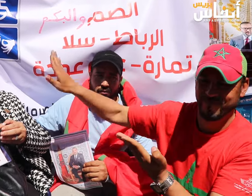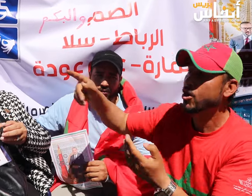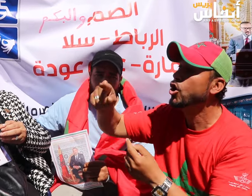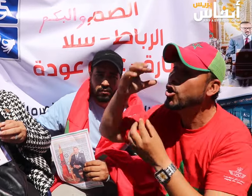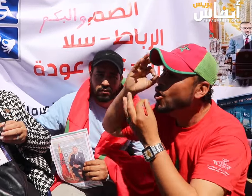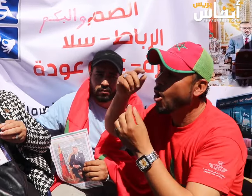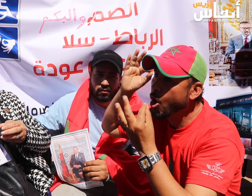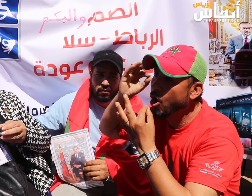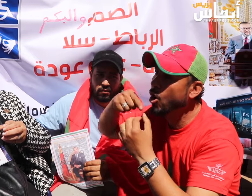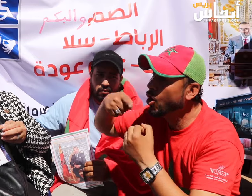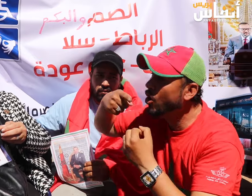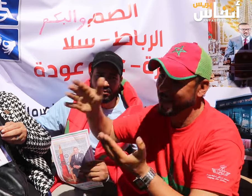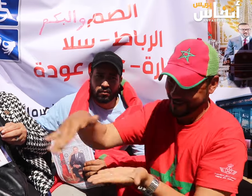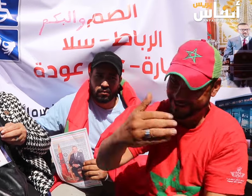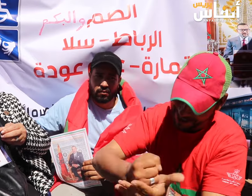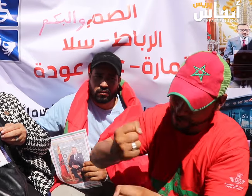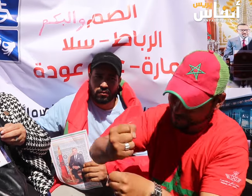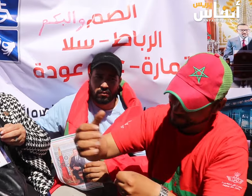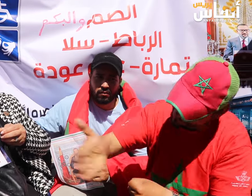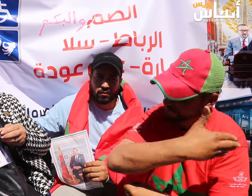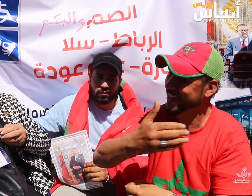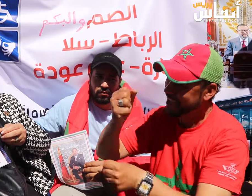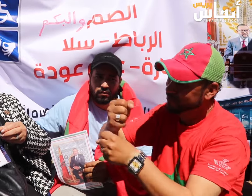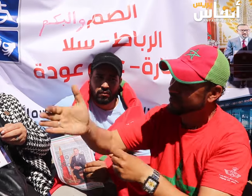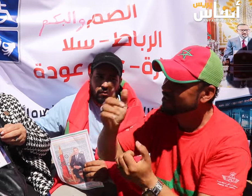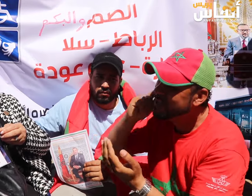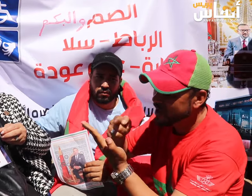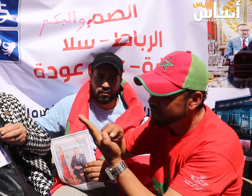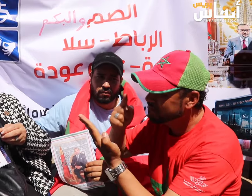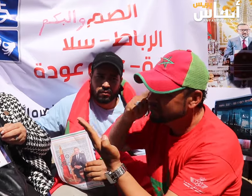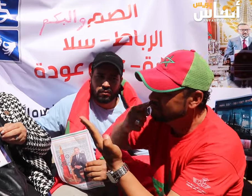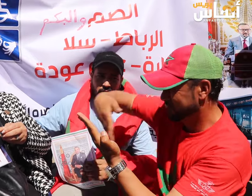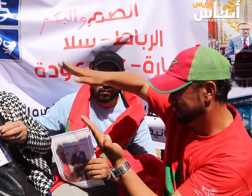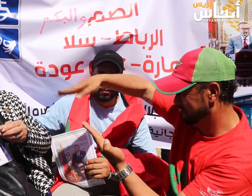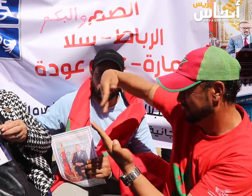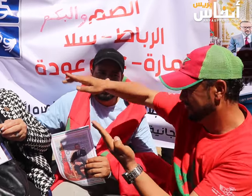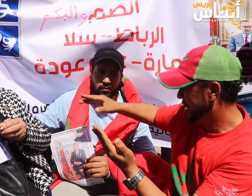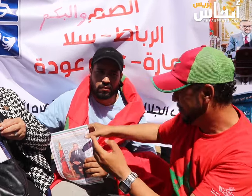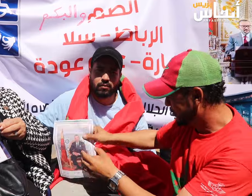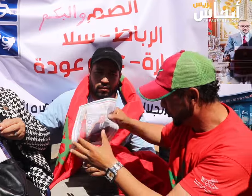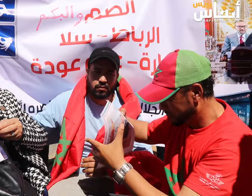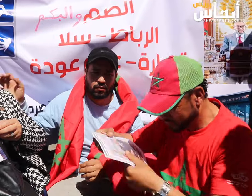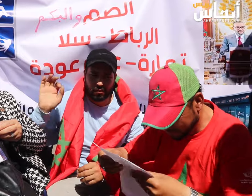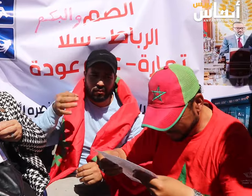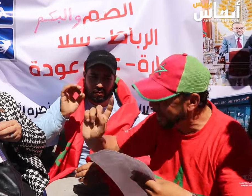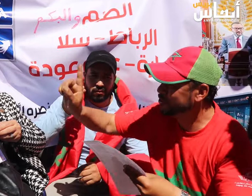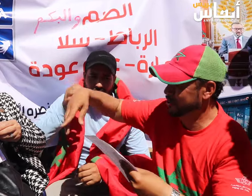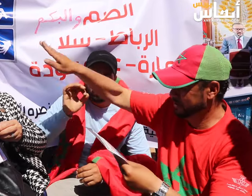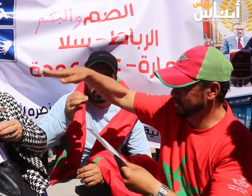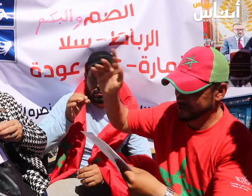كاينش، اون فوا كيلقاونا عندنا اعاقه كيصيفطونا، واللي ما عندوش اعاقه كيدخل